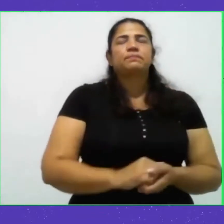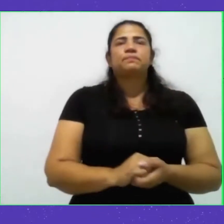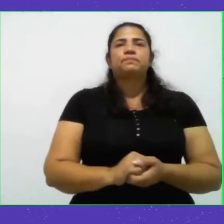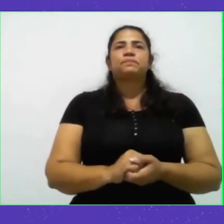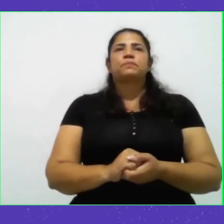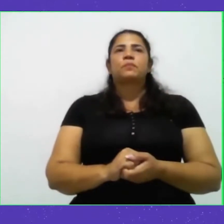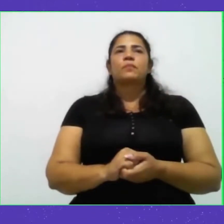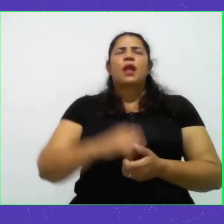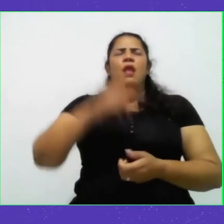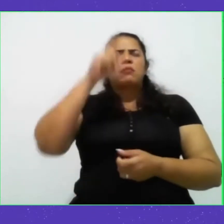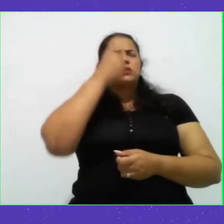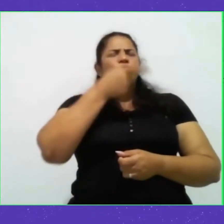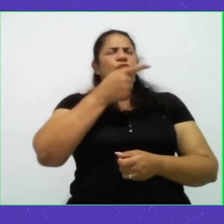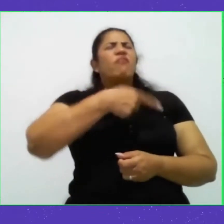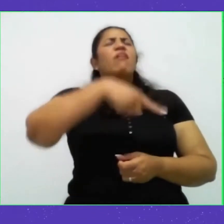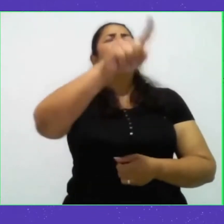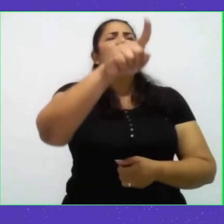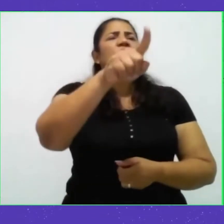Senhor: não tenho marido.